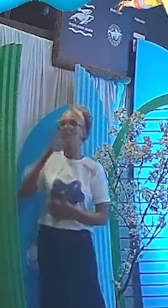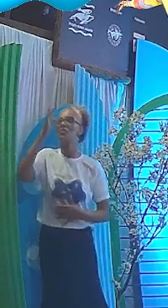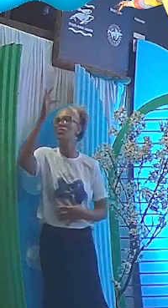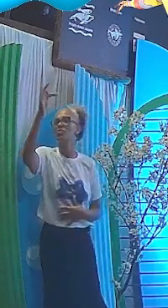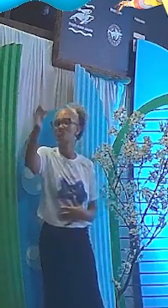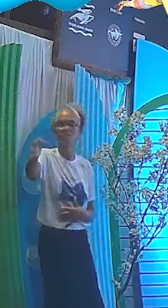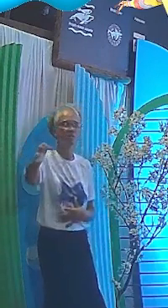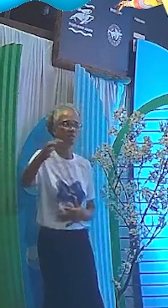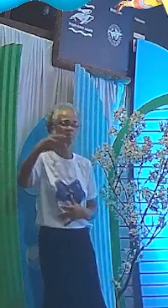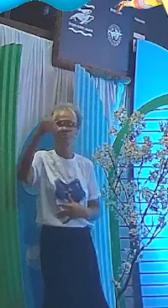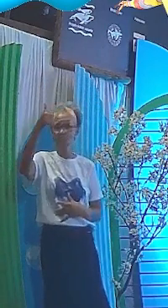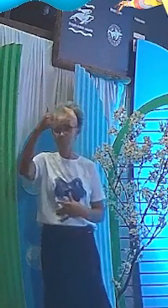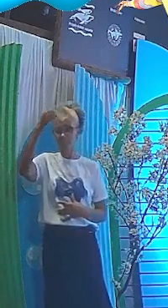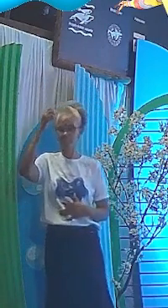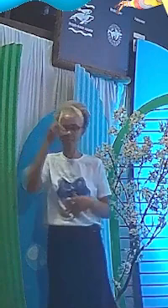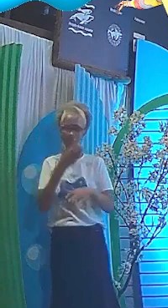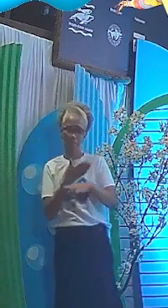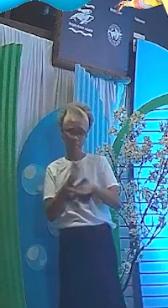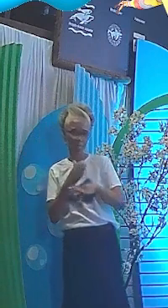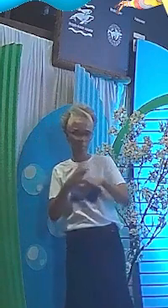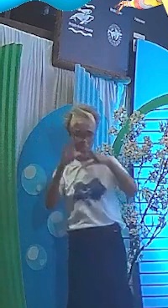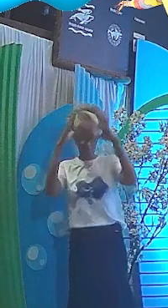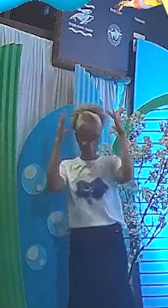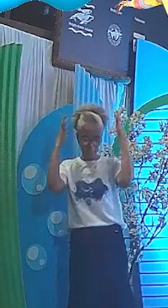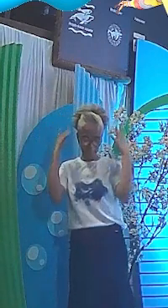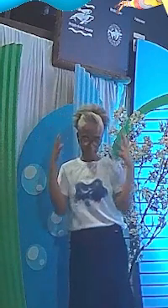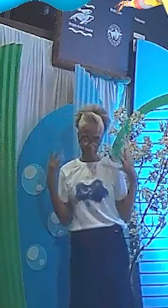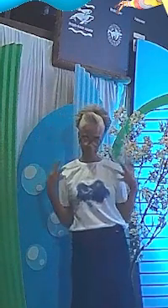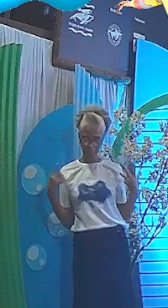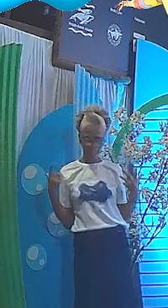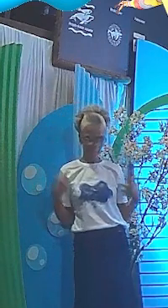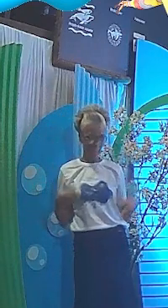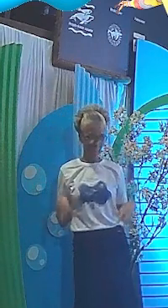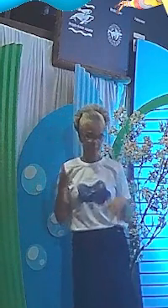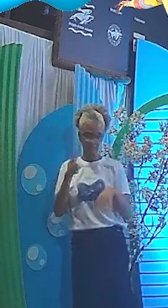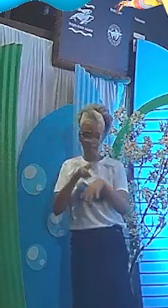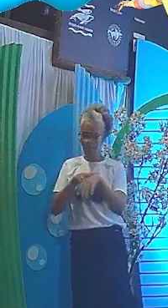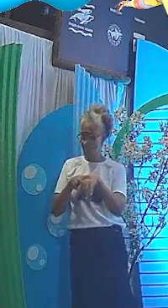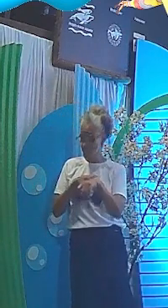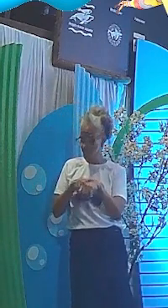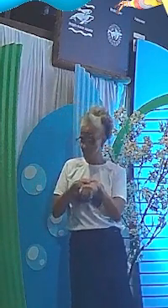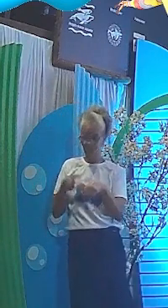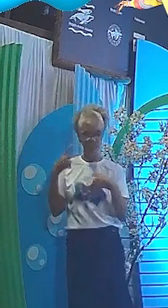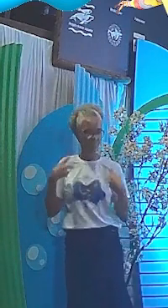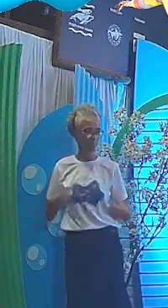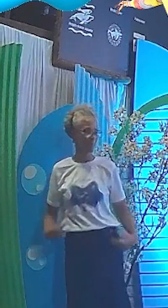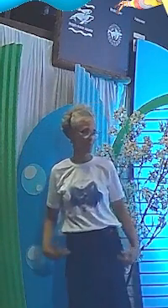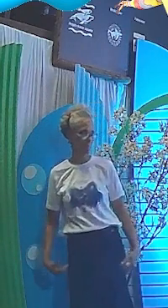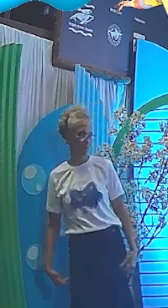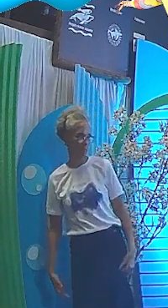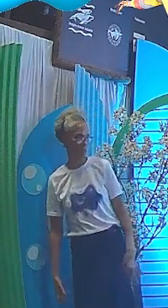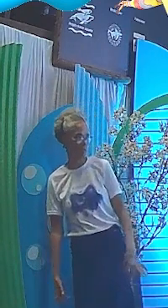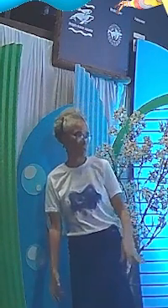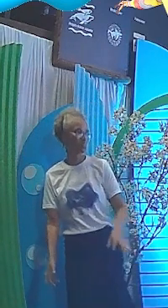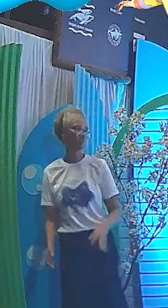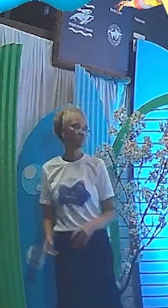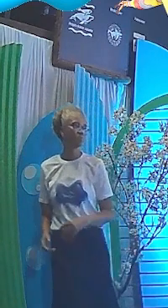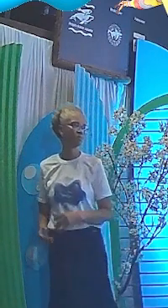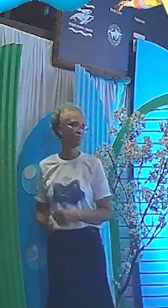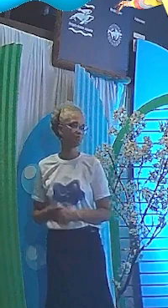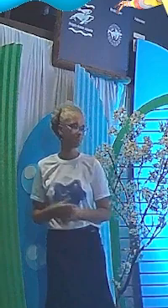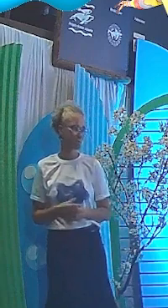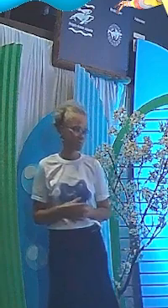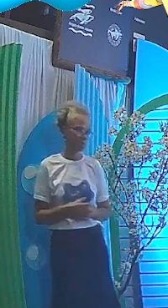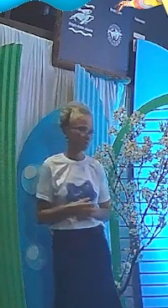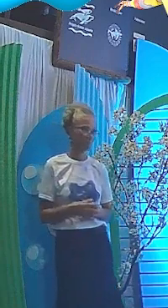de 1,70m, branca, cabelos cacheados, estou usando um macacão verde. Meu filho disse que é... Como é o nome cola?